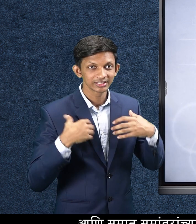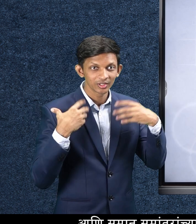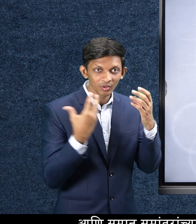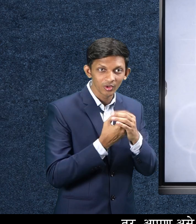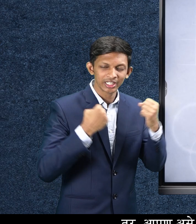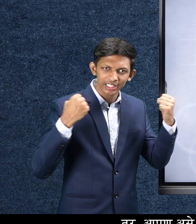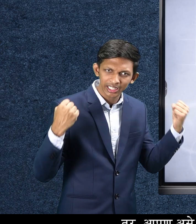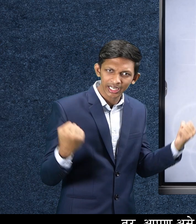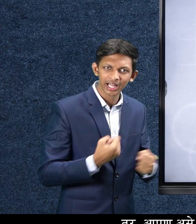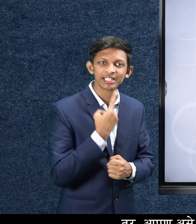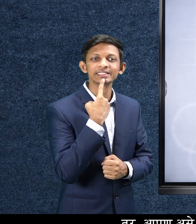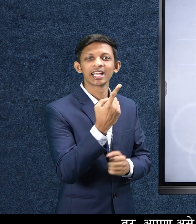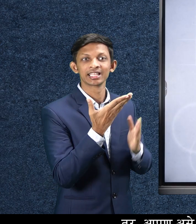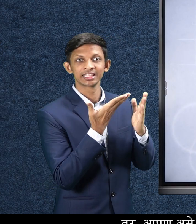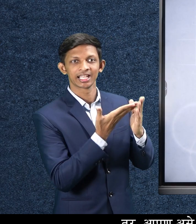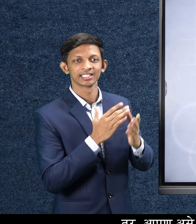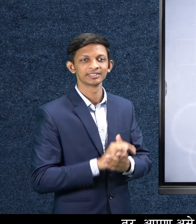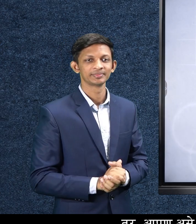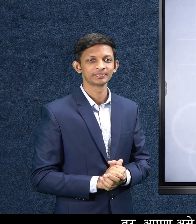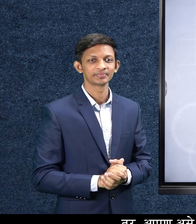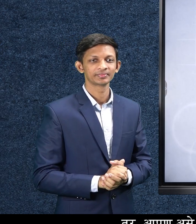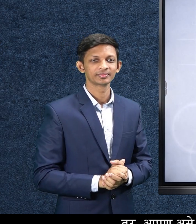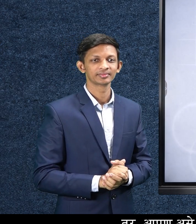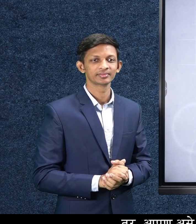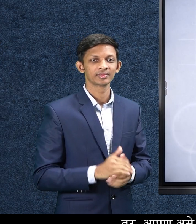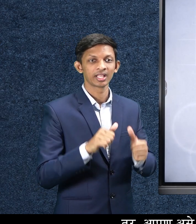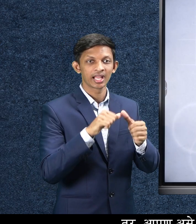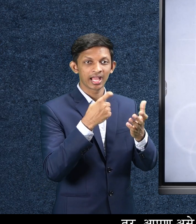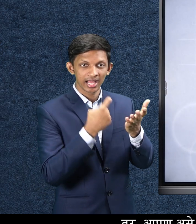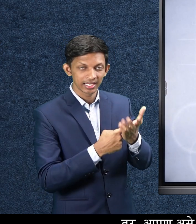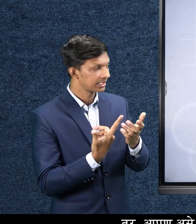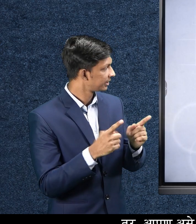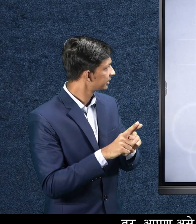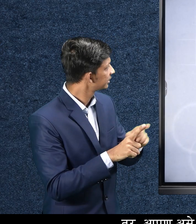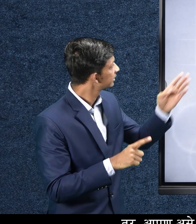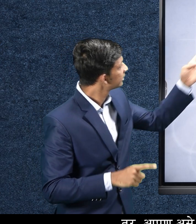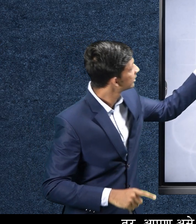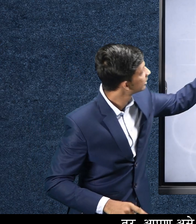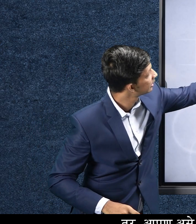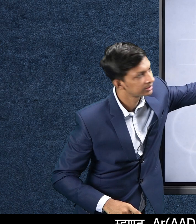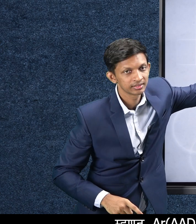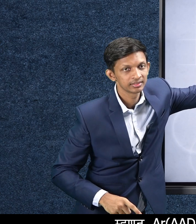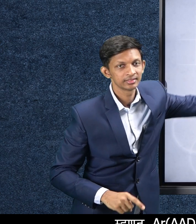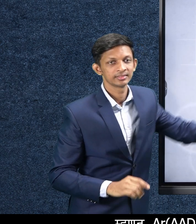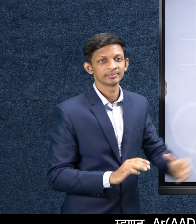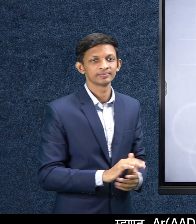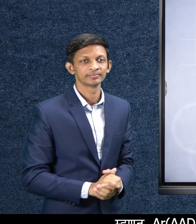असतात. तर आपण असे म्हणू शकतो AR of triangle DBE equals to AR of triangle ECD. म्हणून A of